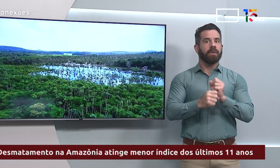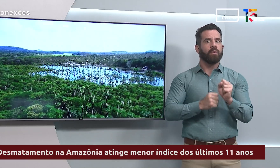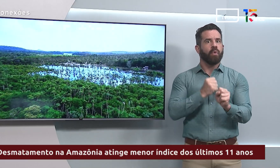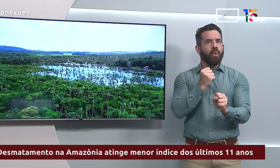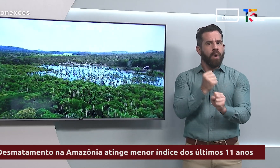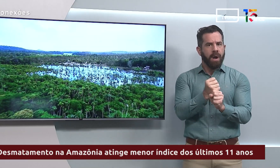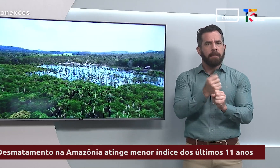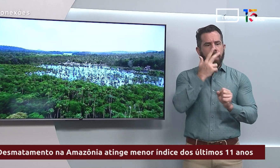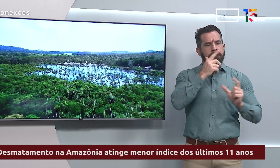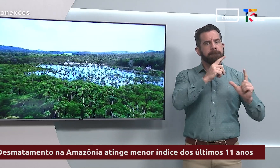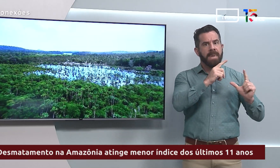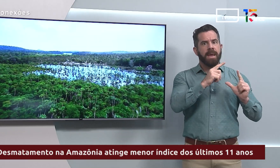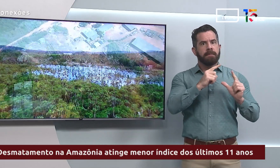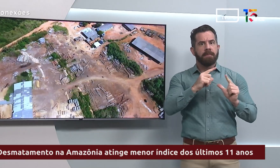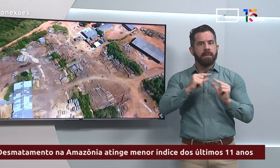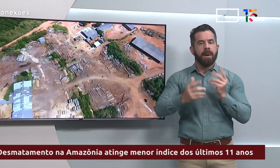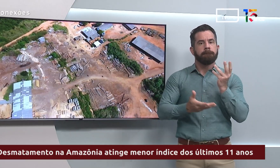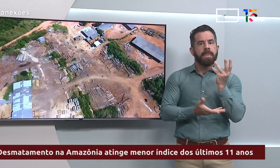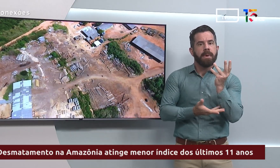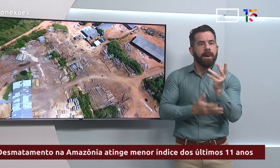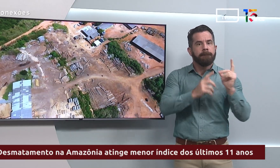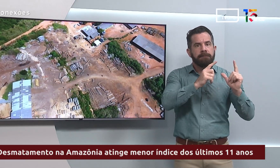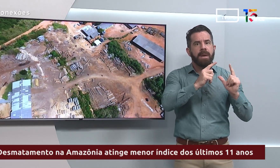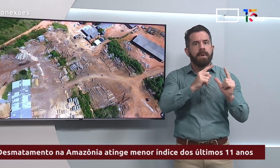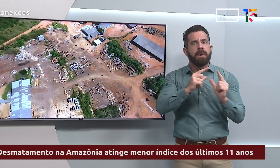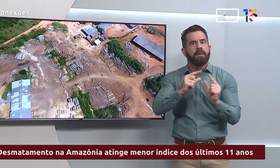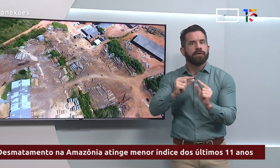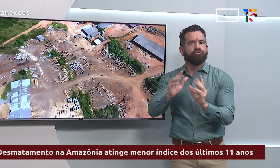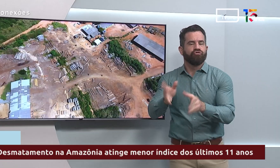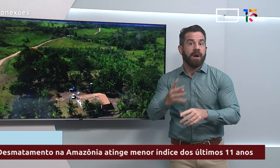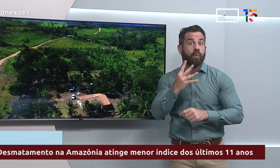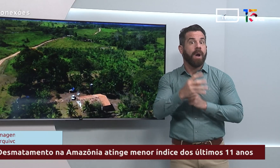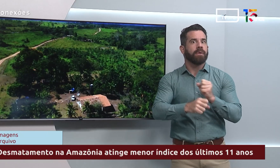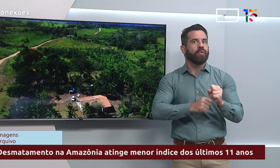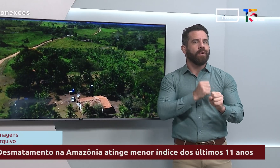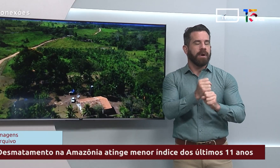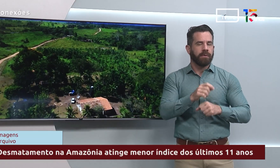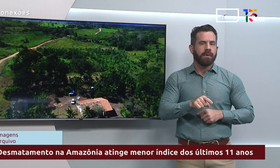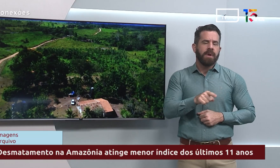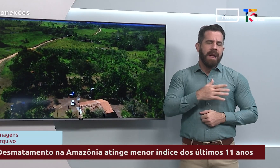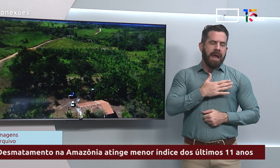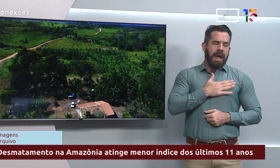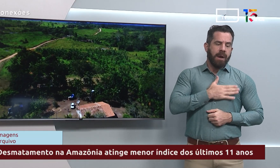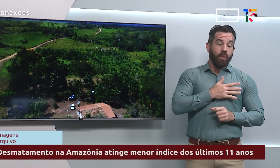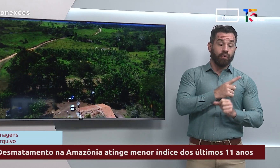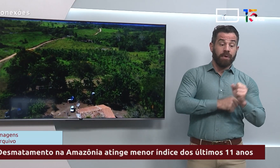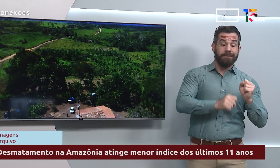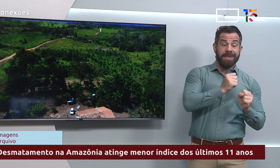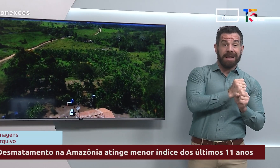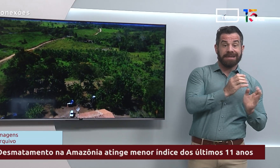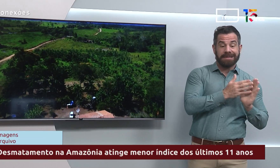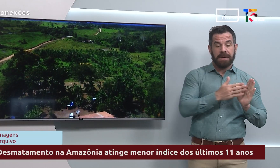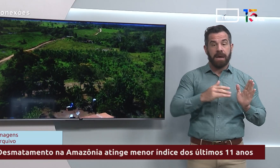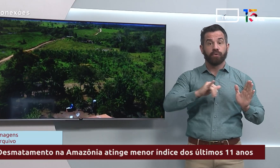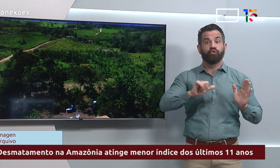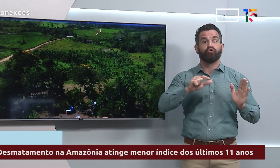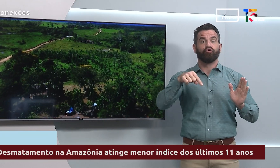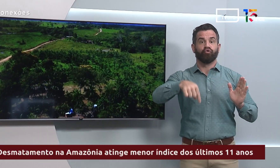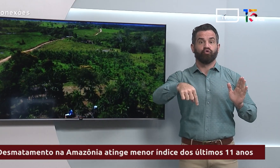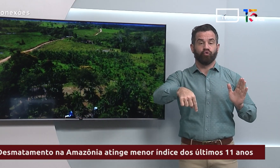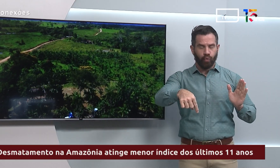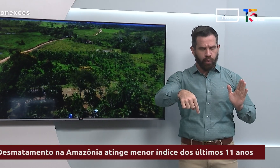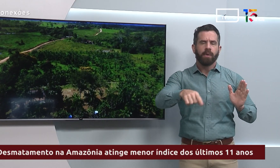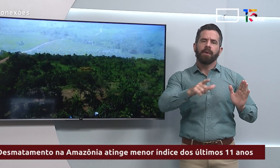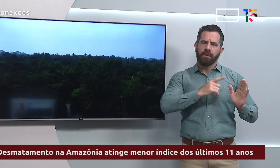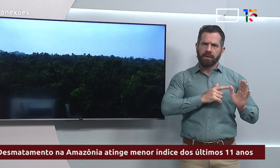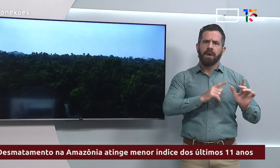de queda do desmatamento. E o último dado mostrou que, de agosto do ano passado a julho deste ano, a redução